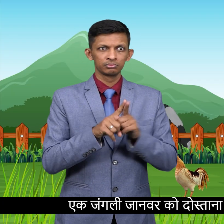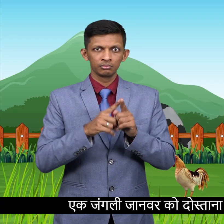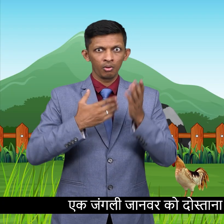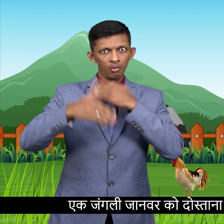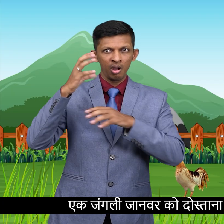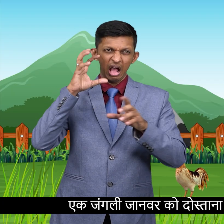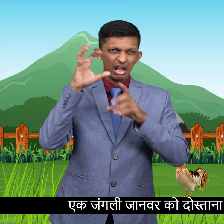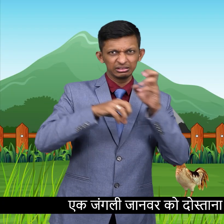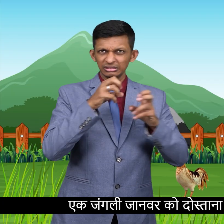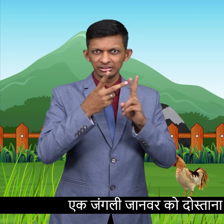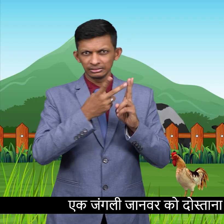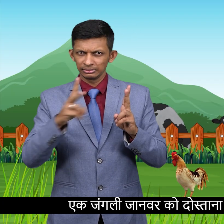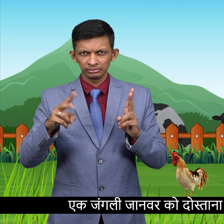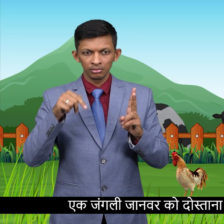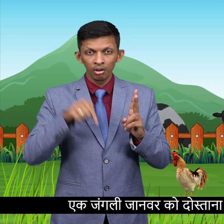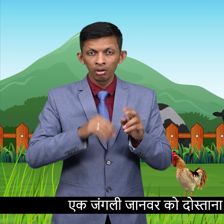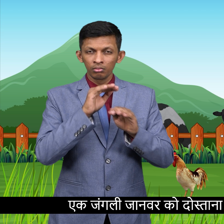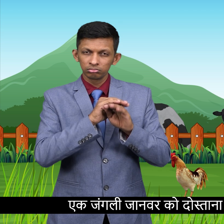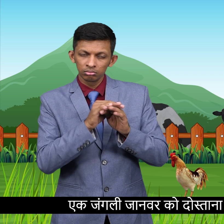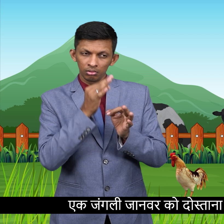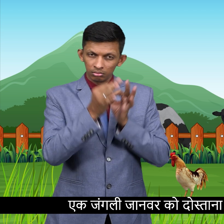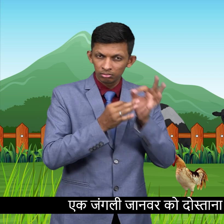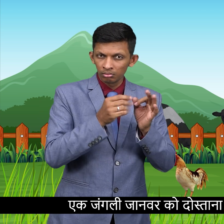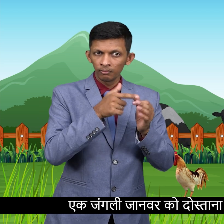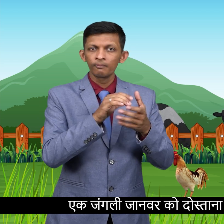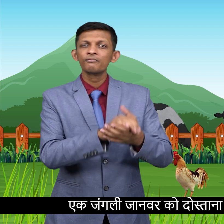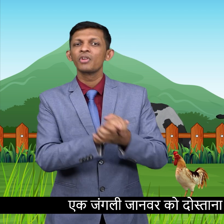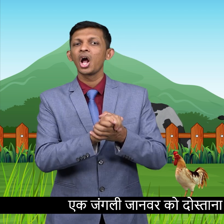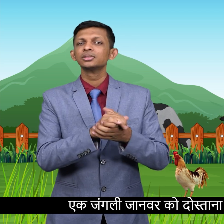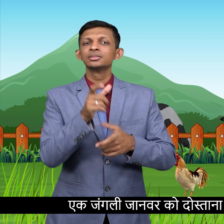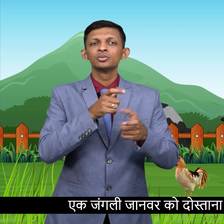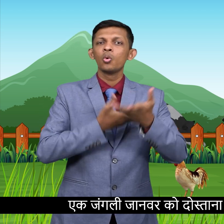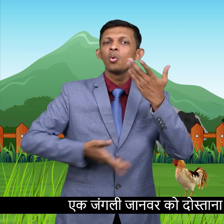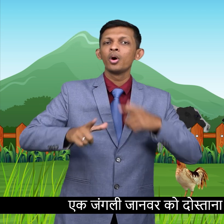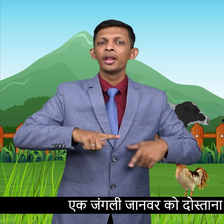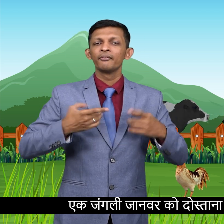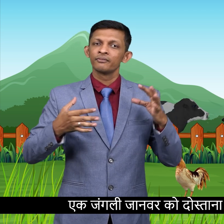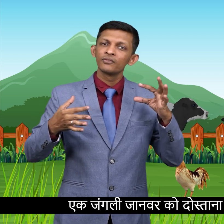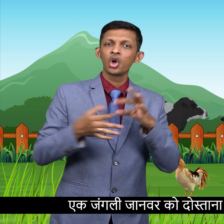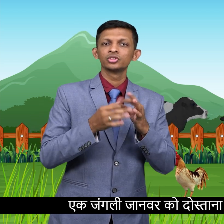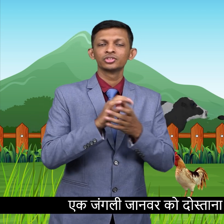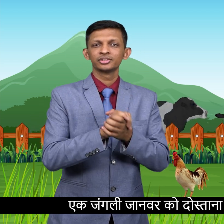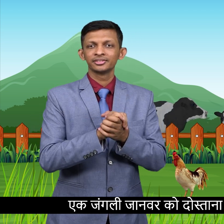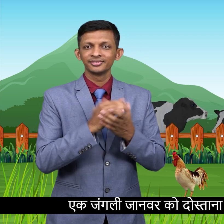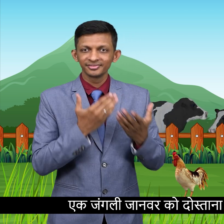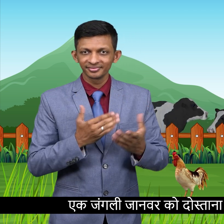एक जंगली जानवर को दोस्ताना बनाना और लोगों के साथ रहने का आदी बनाना।